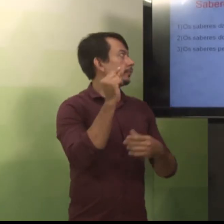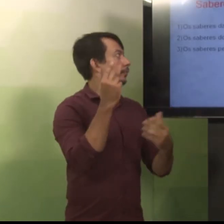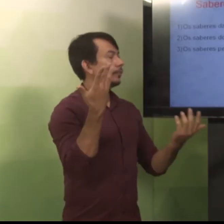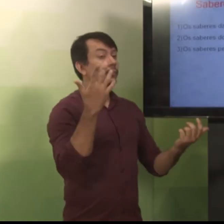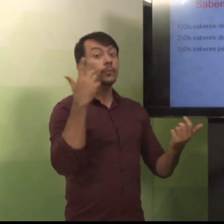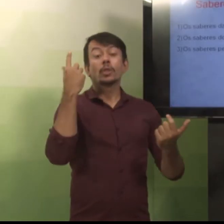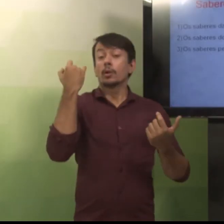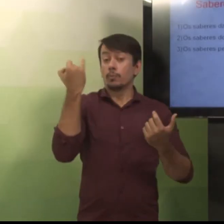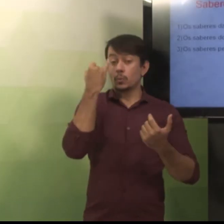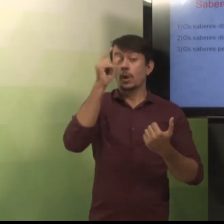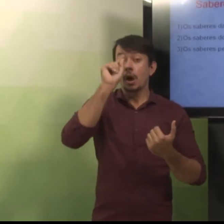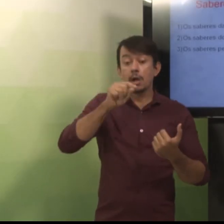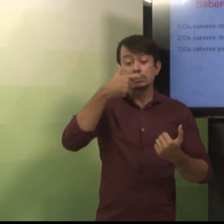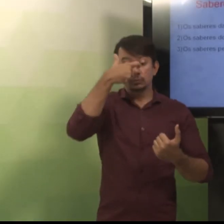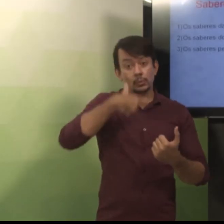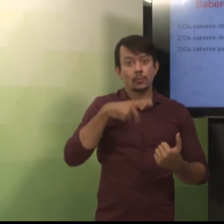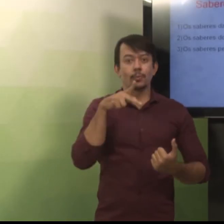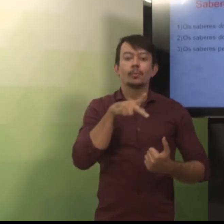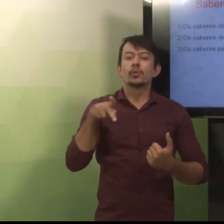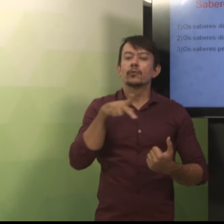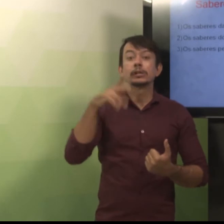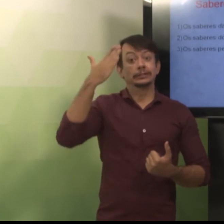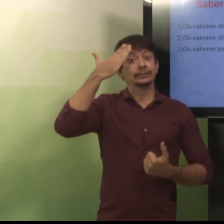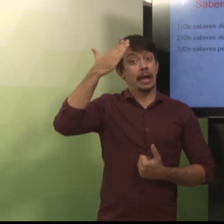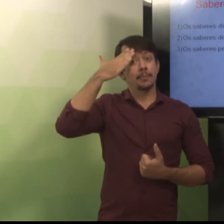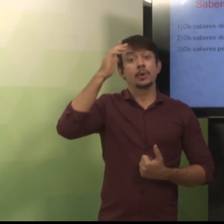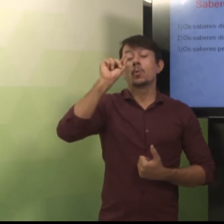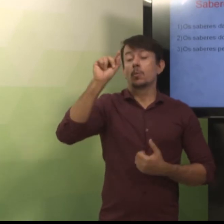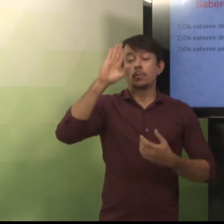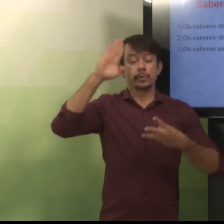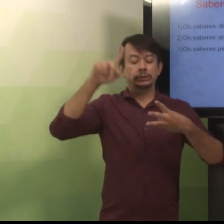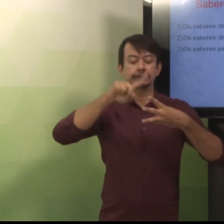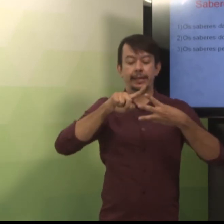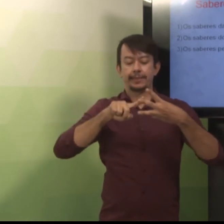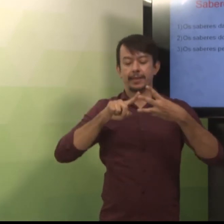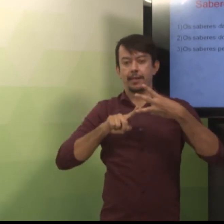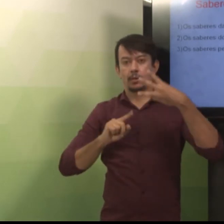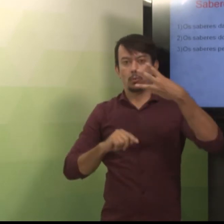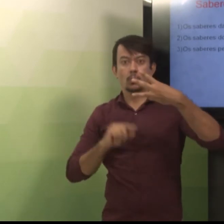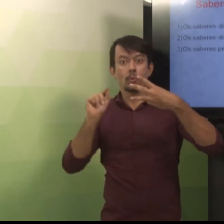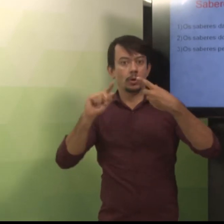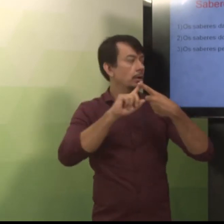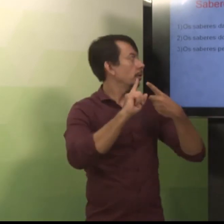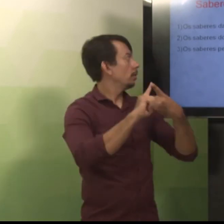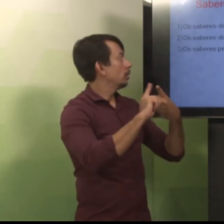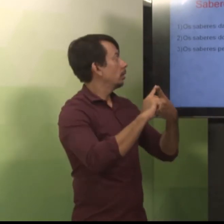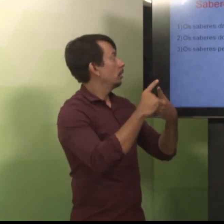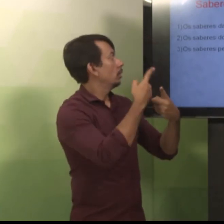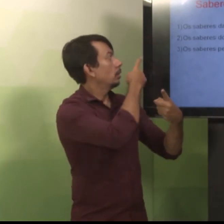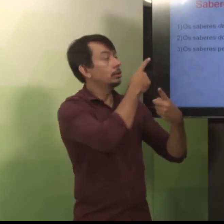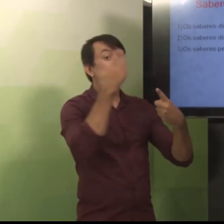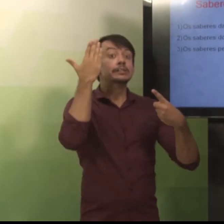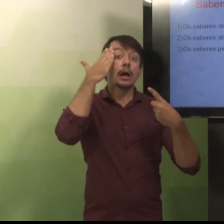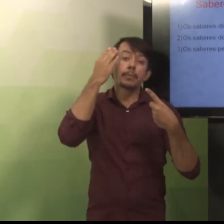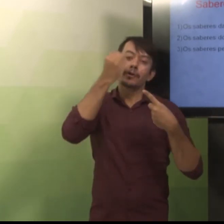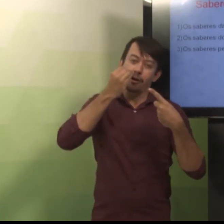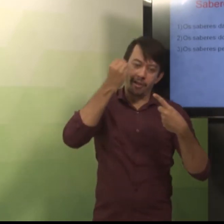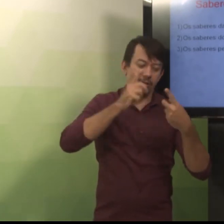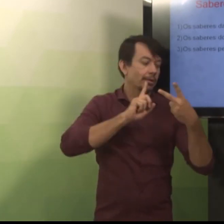Aqui nós temos algo muito importante, os saberes do professor. Temos 3. O primeiro, os